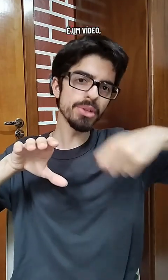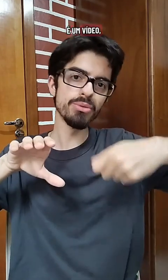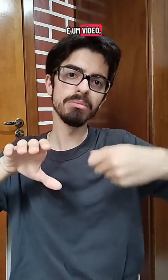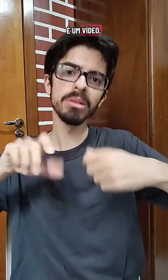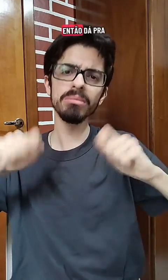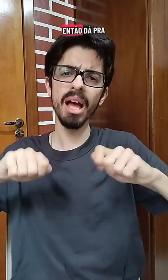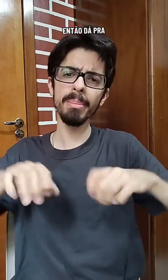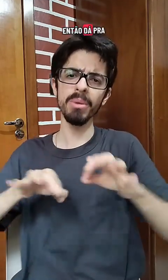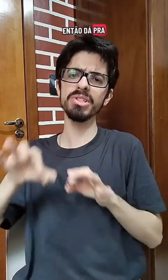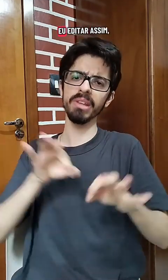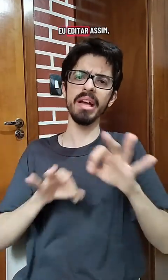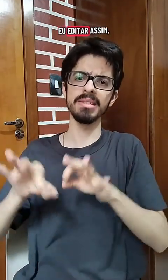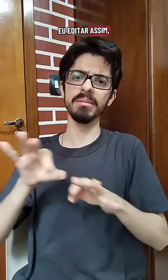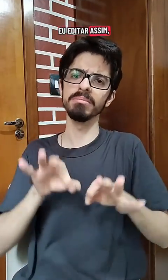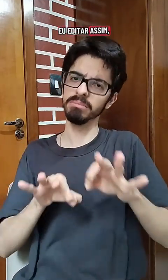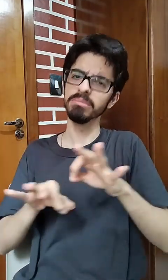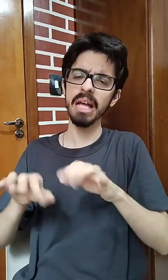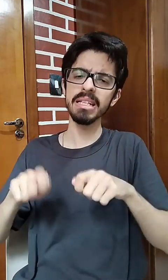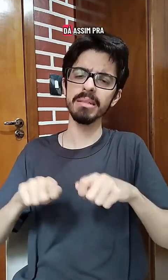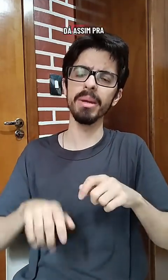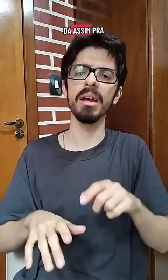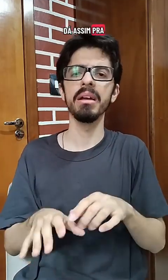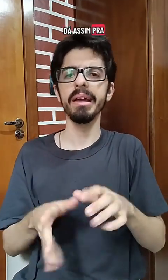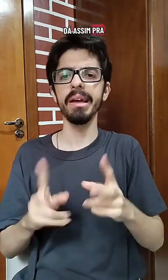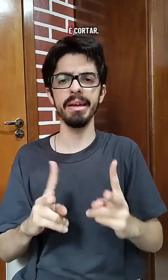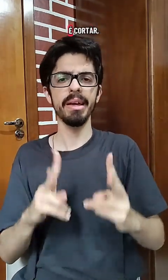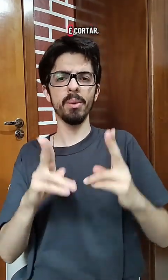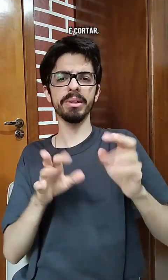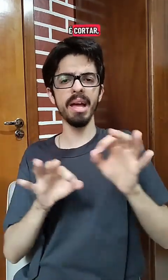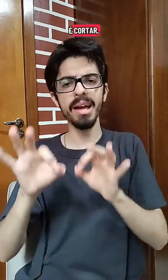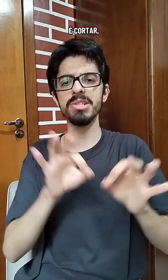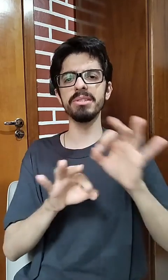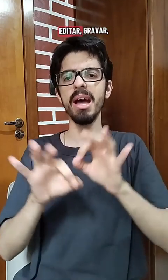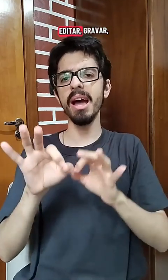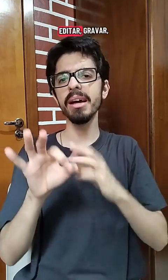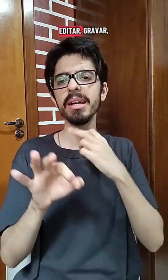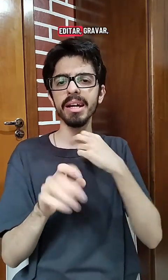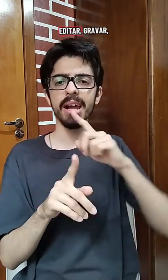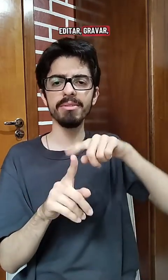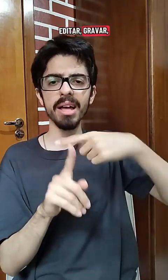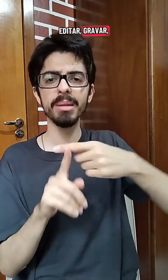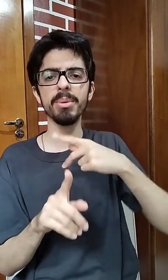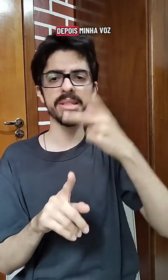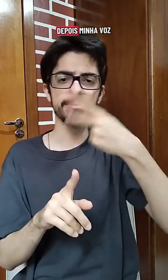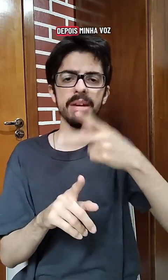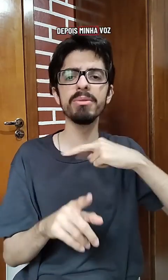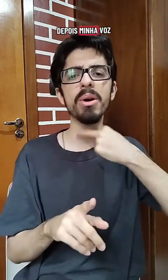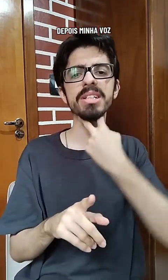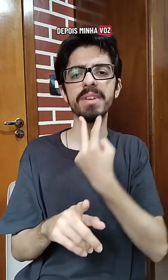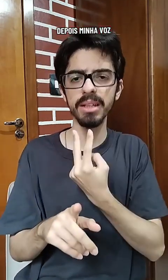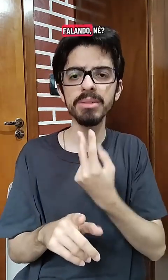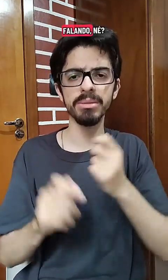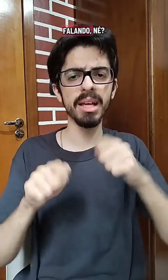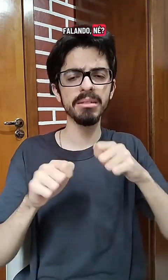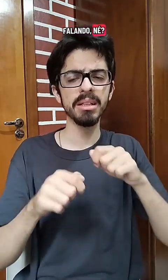vídeo. Então dá pra eu editar assim. Dá assim pra cortar, editar, gravar depois minha voz falando, né? Dá